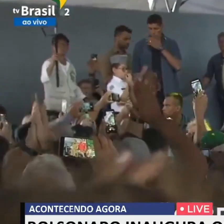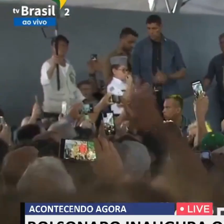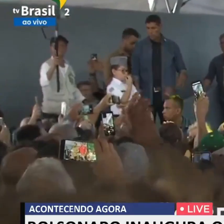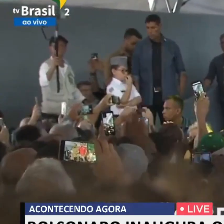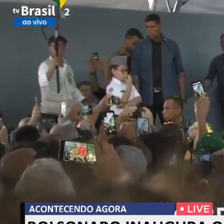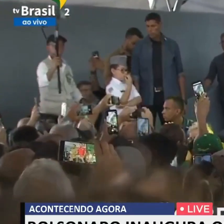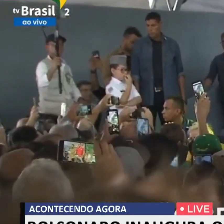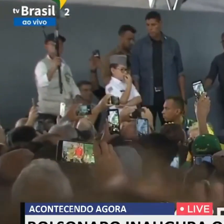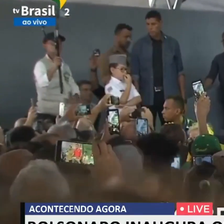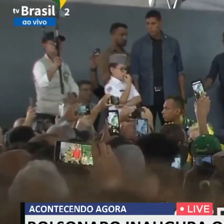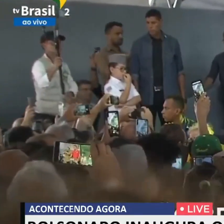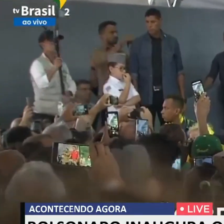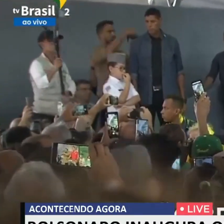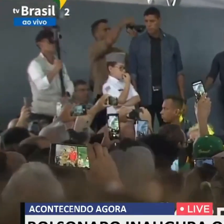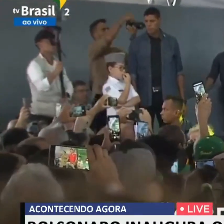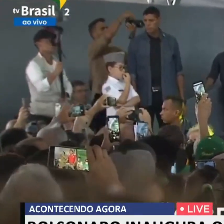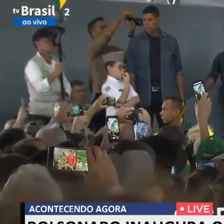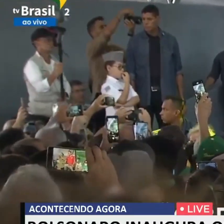Dizer a todos de São Paulo